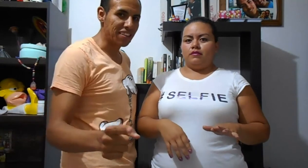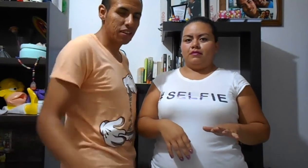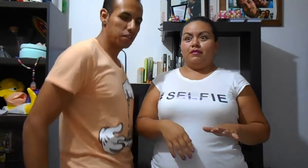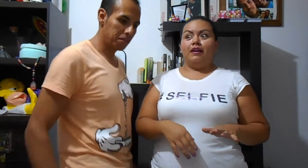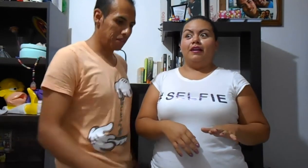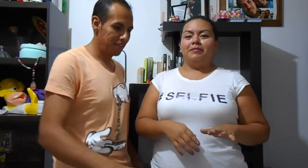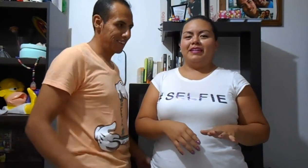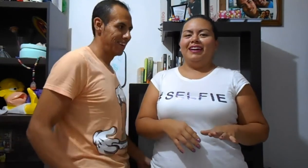siguientes.